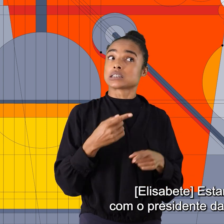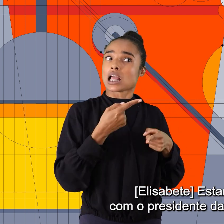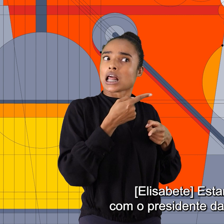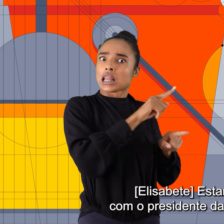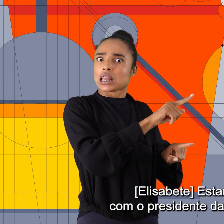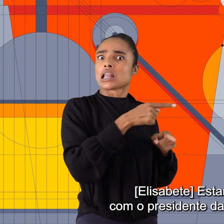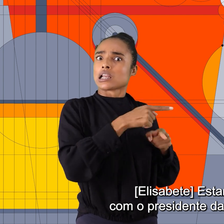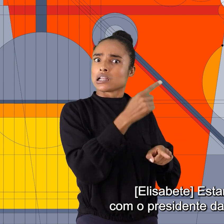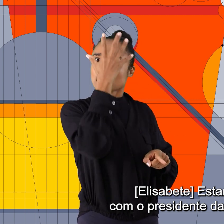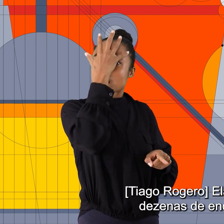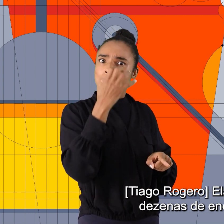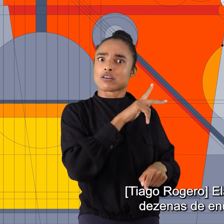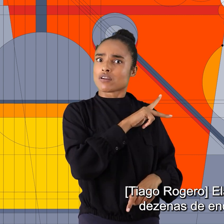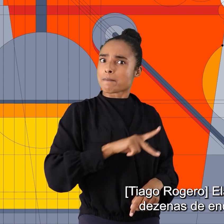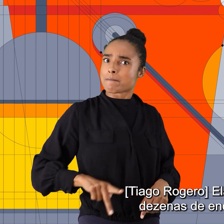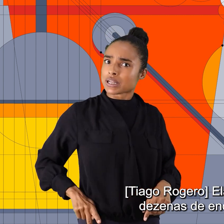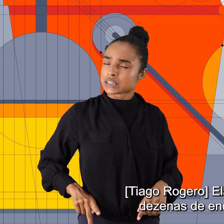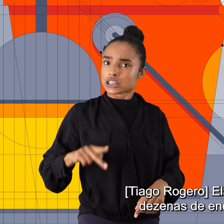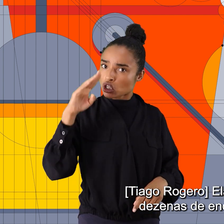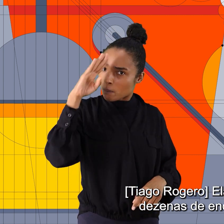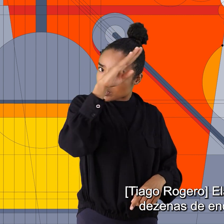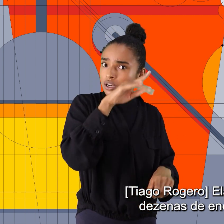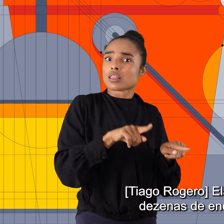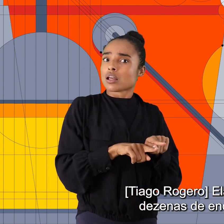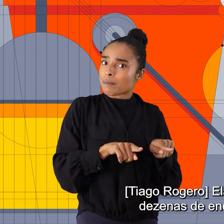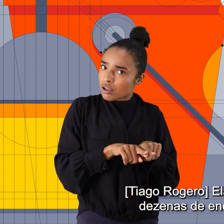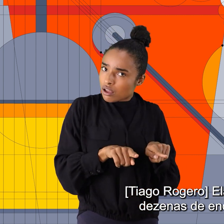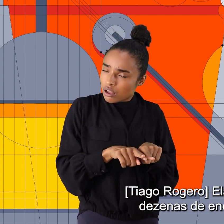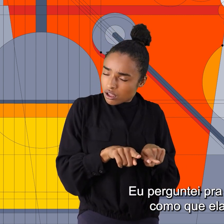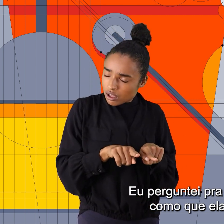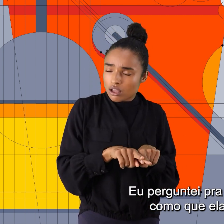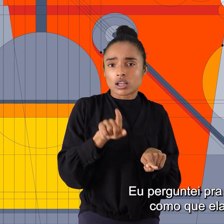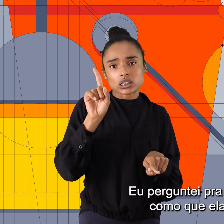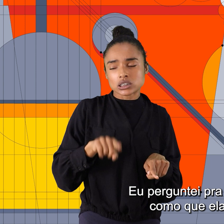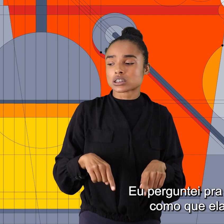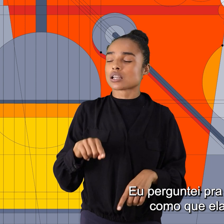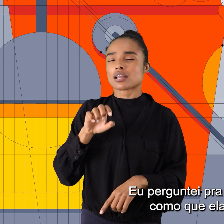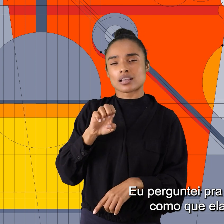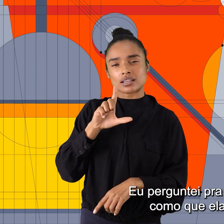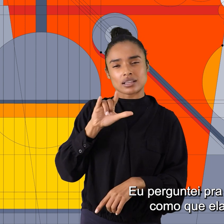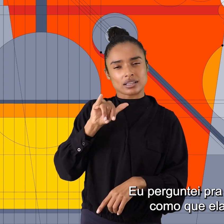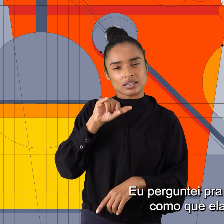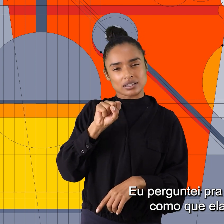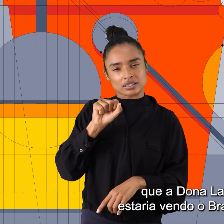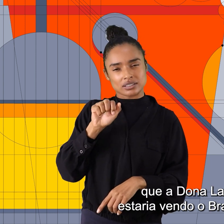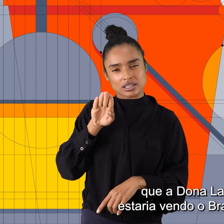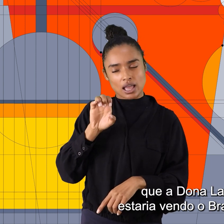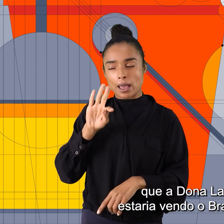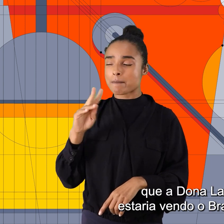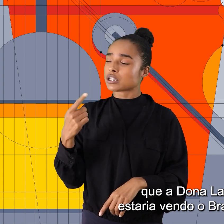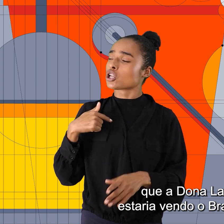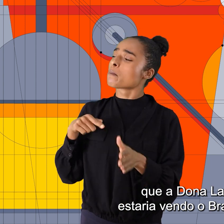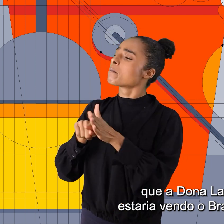o presidente da República. Elas tiveram dezenas de encontros. E eu perguntei para Elizabeth como que ela acha que a